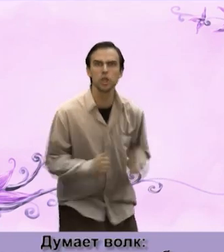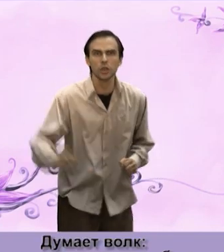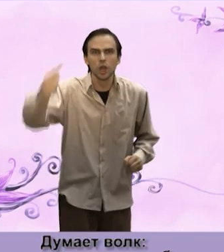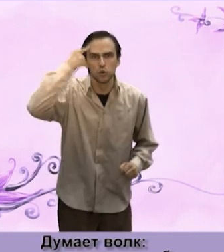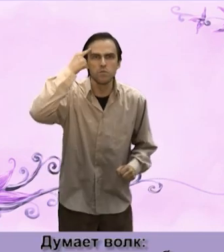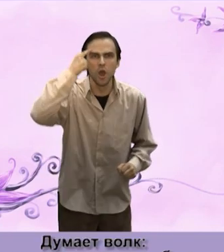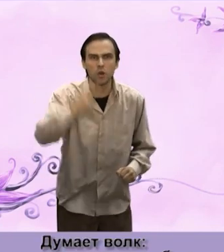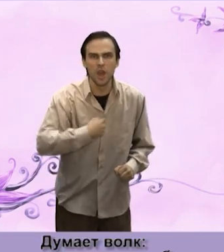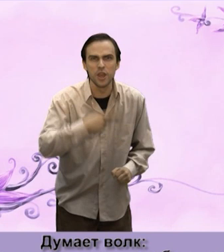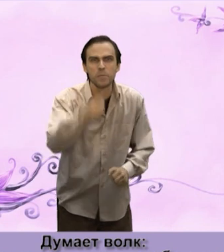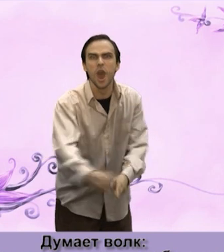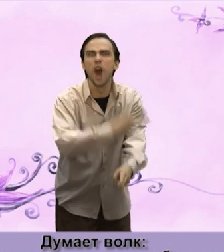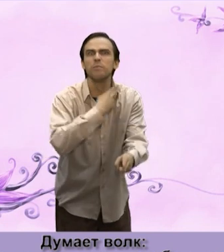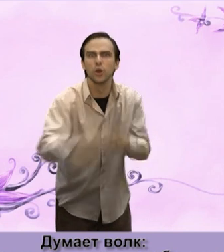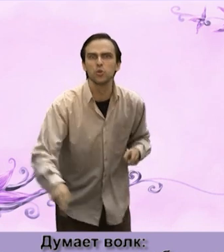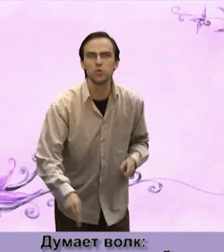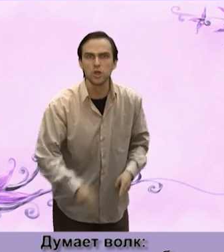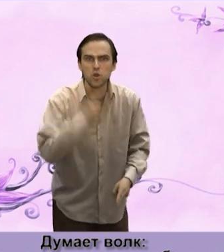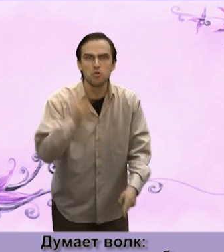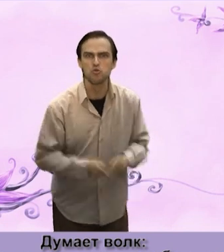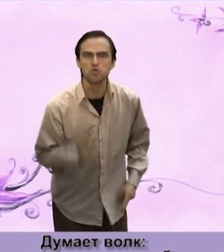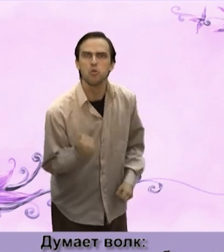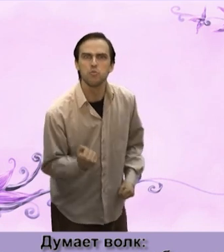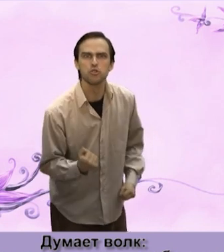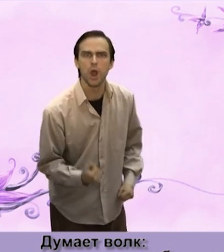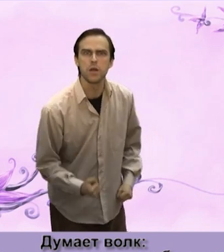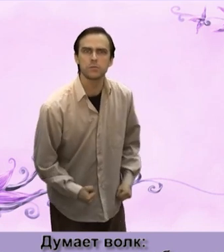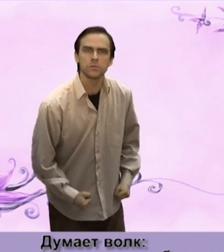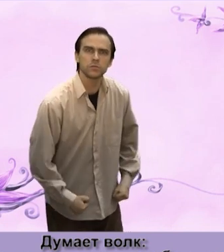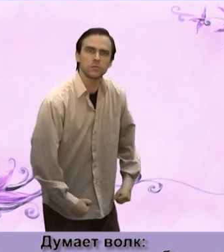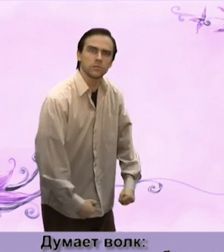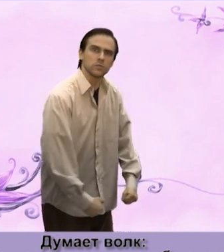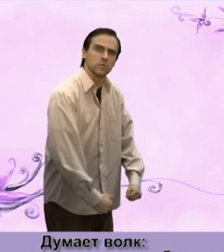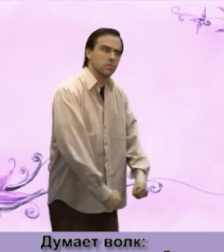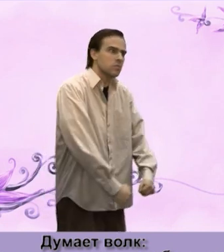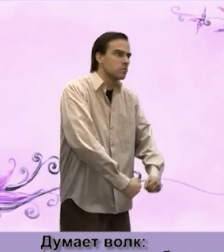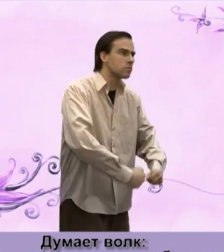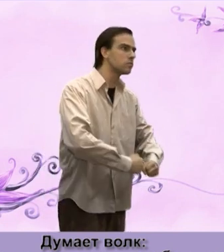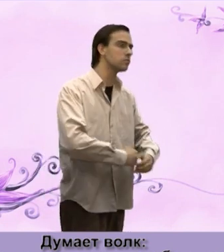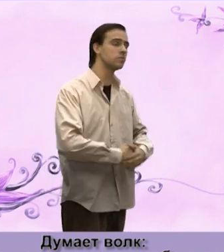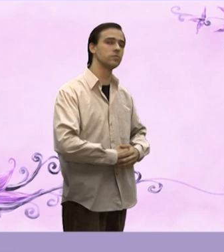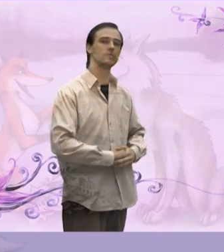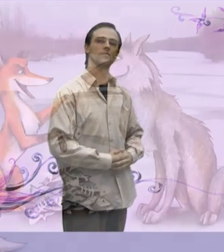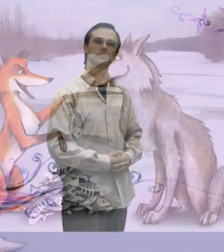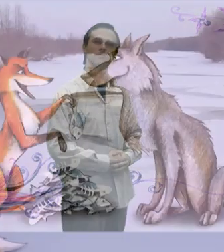Думает волк: «Хорошо же, кумушка, уж тебе отплачу».